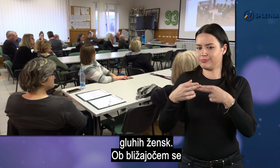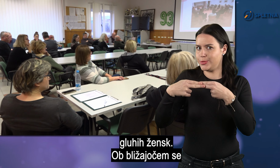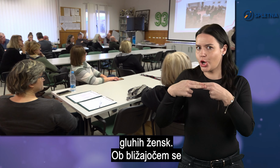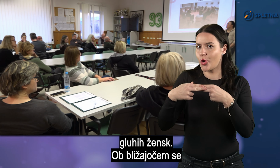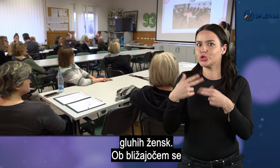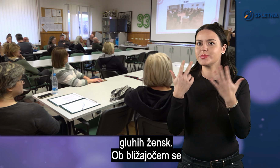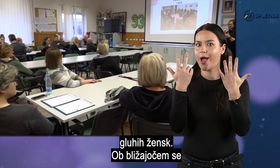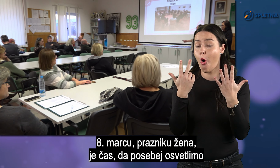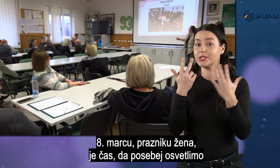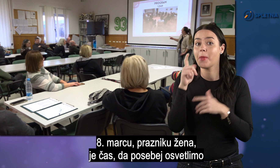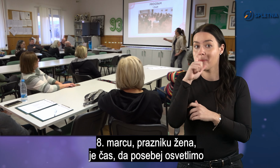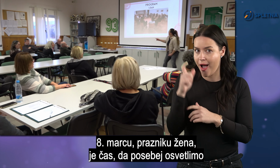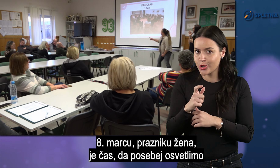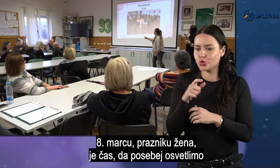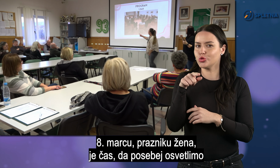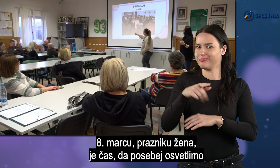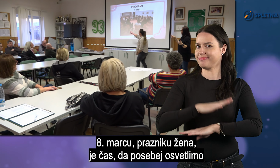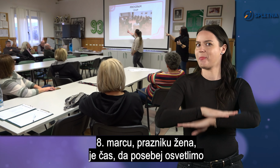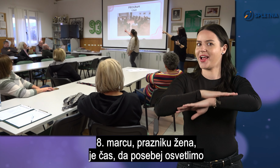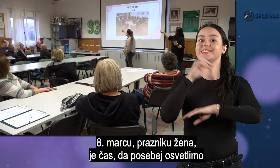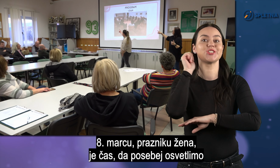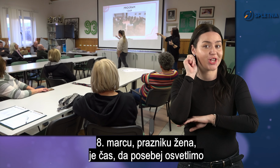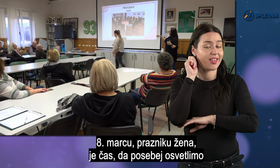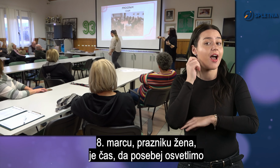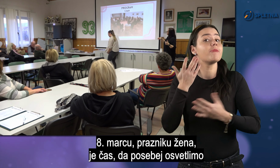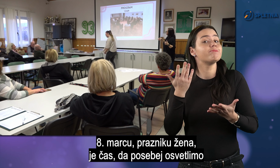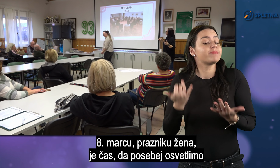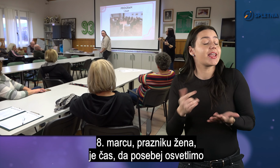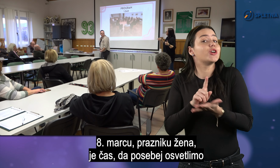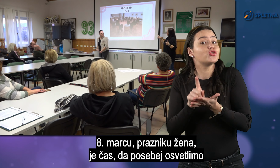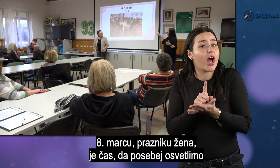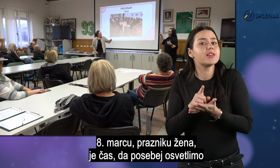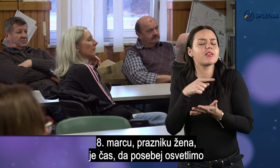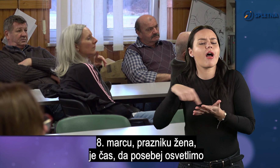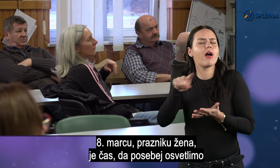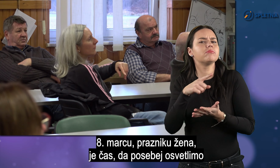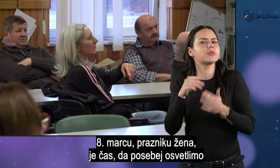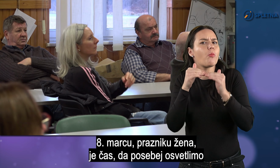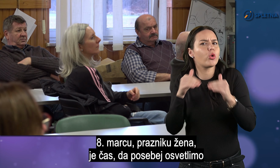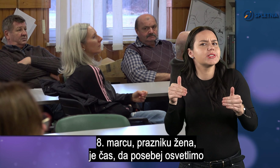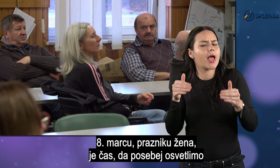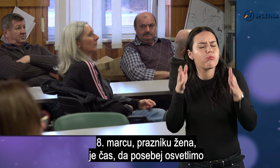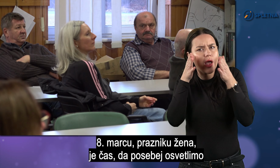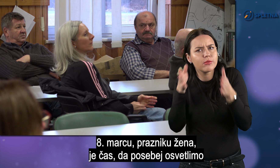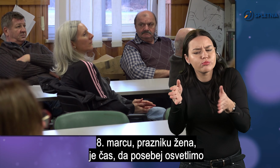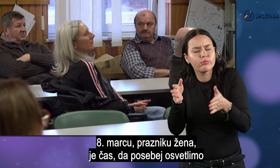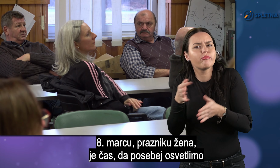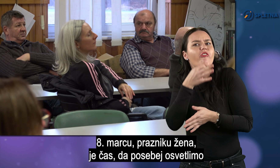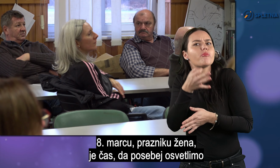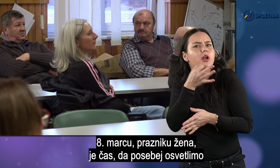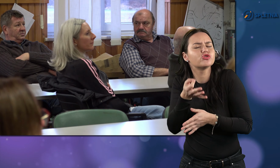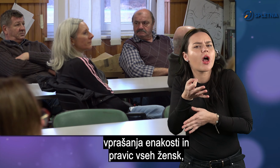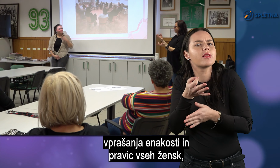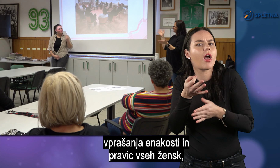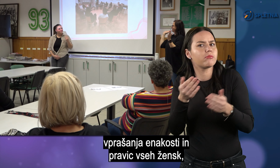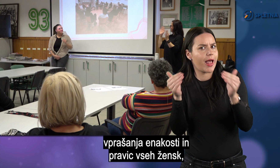Ob bližajočem se 8. marcu, prazniku žena, je čas, da posebej osvetlimo vprašanja enakosti in pravic vseh